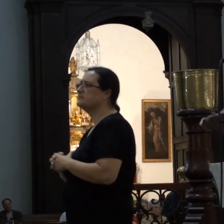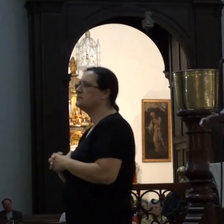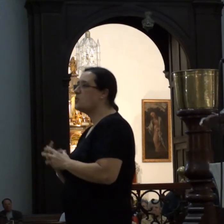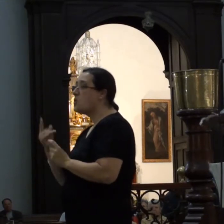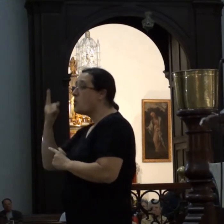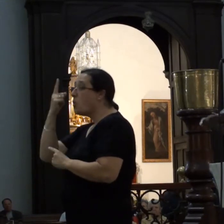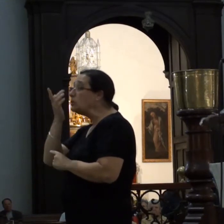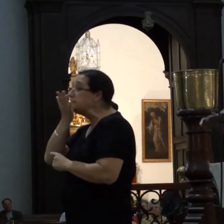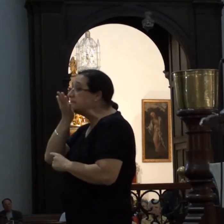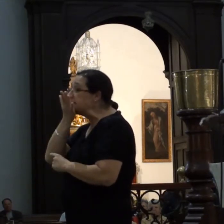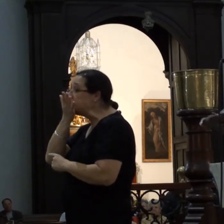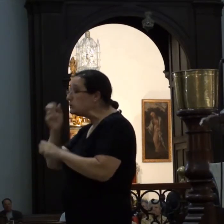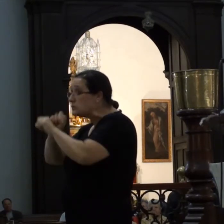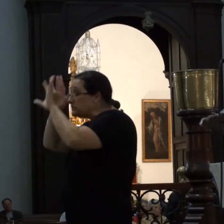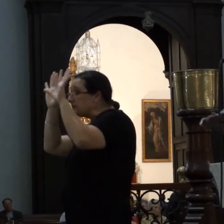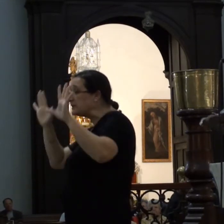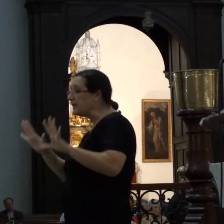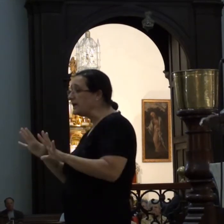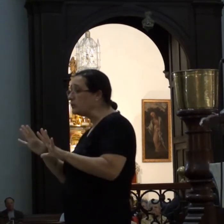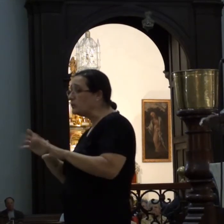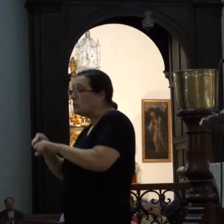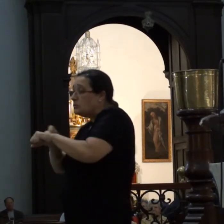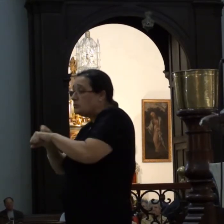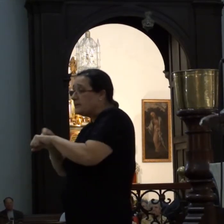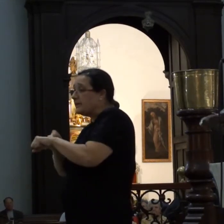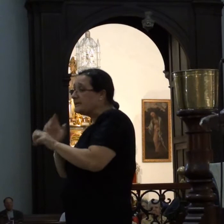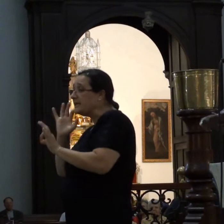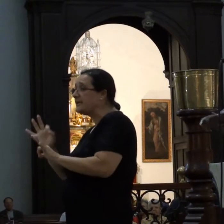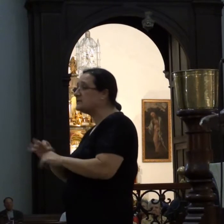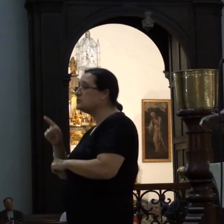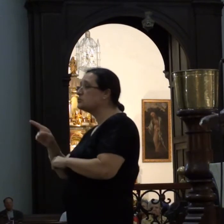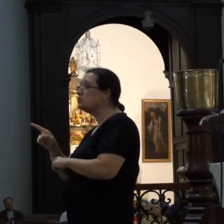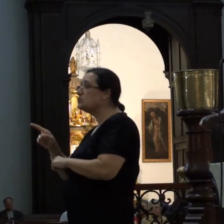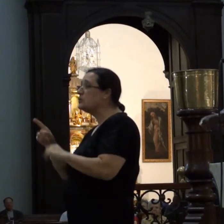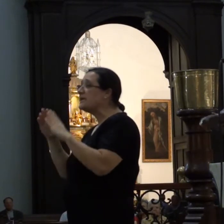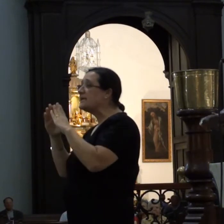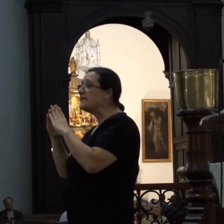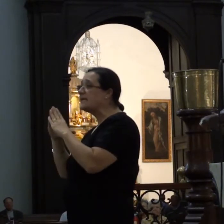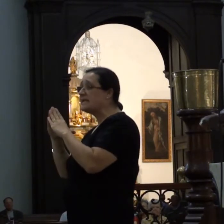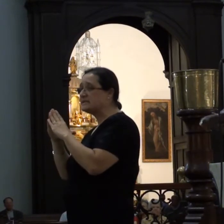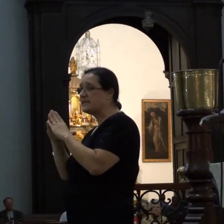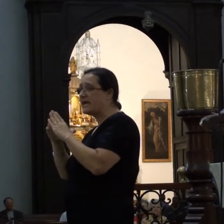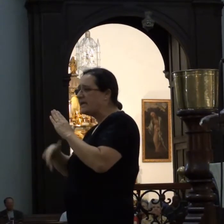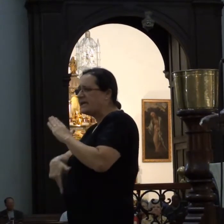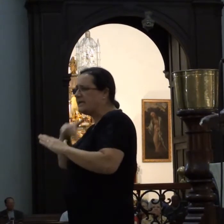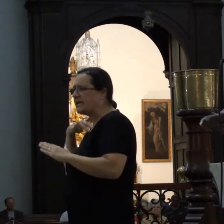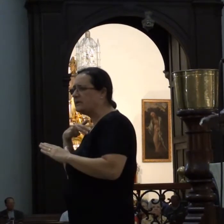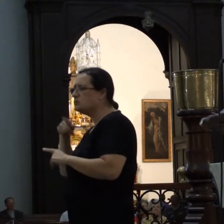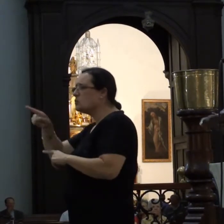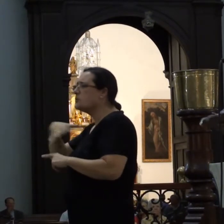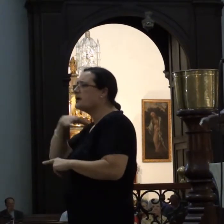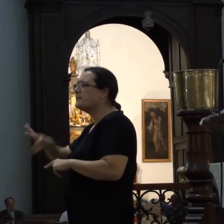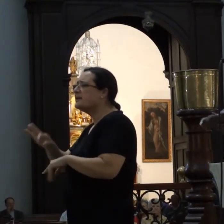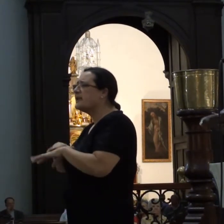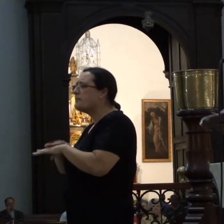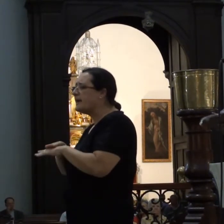un signo claro de la autenticidad de un carisma es su especialidad su capacidad para